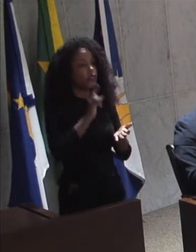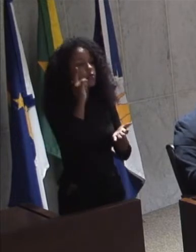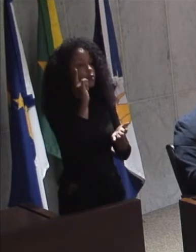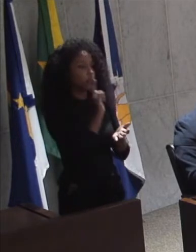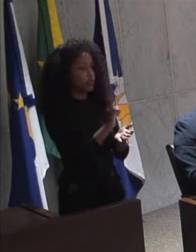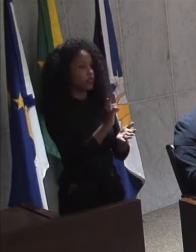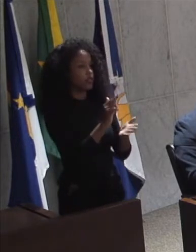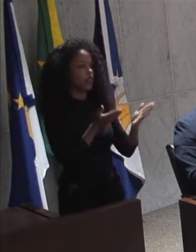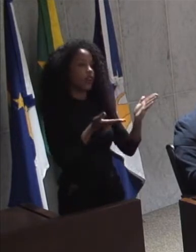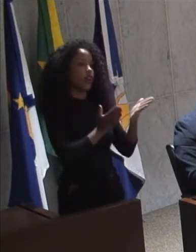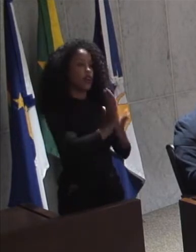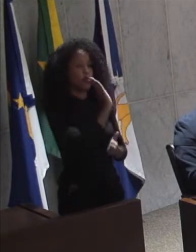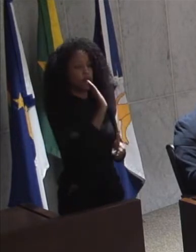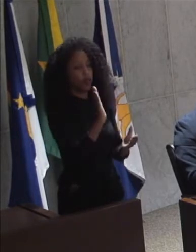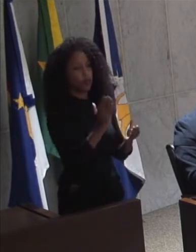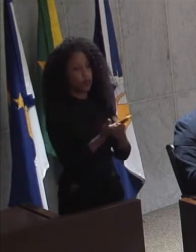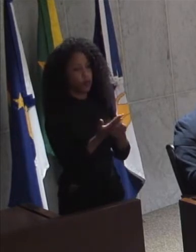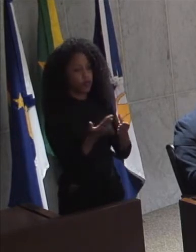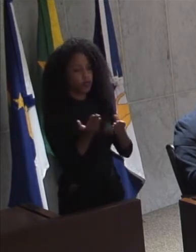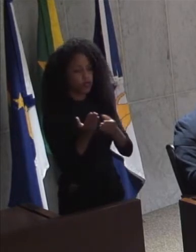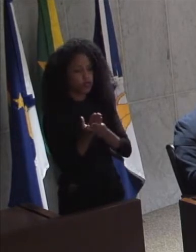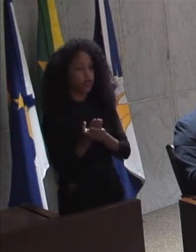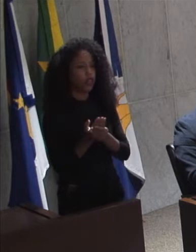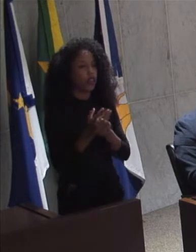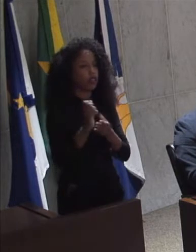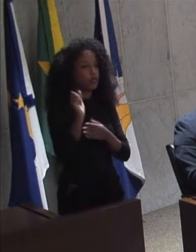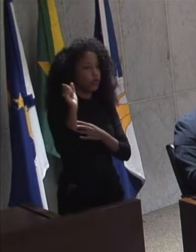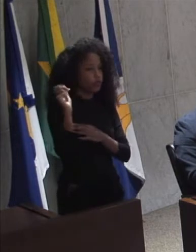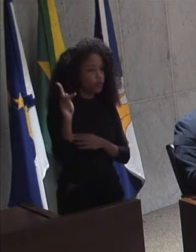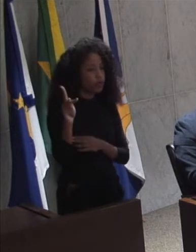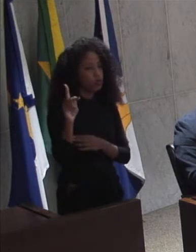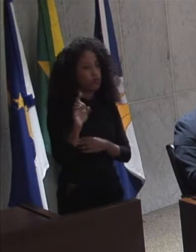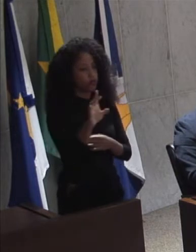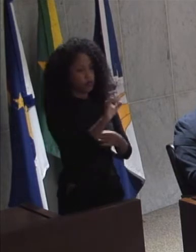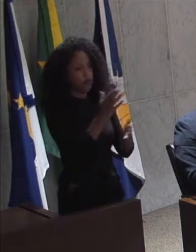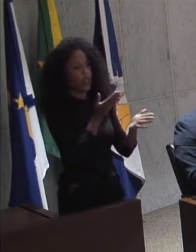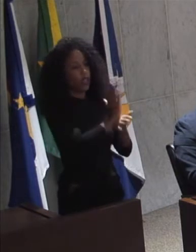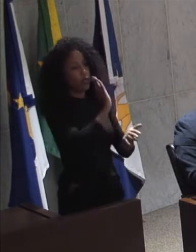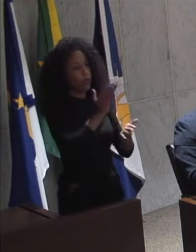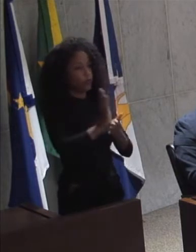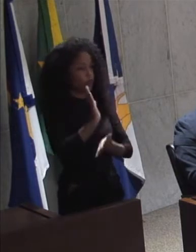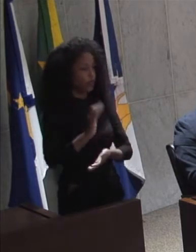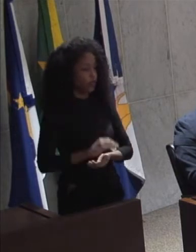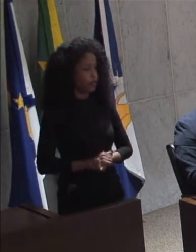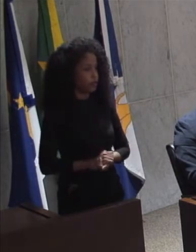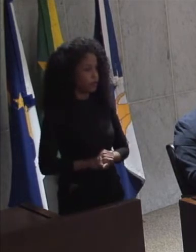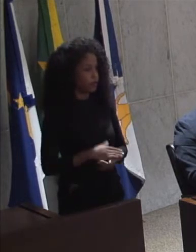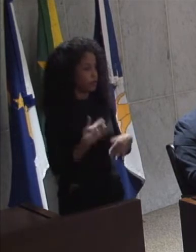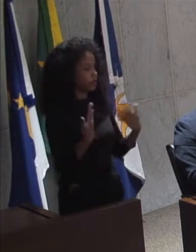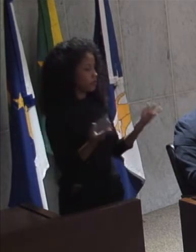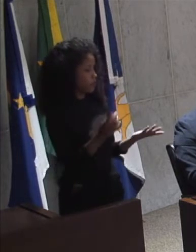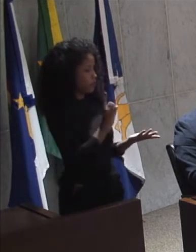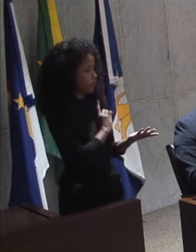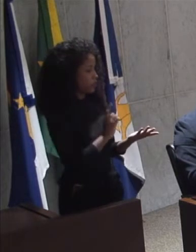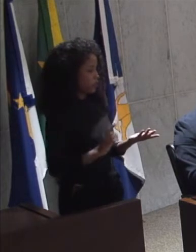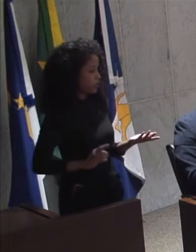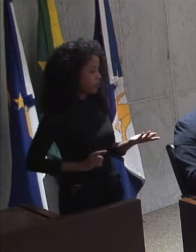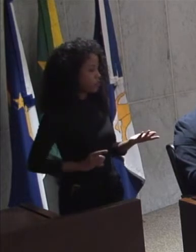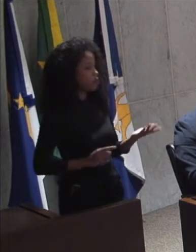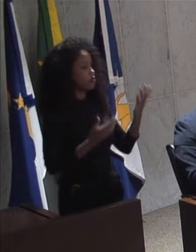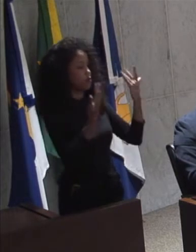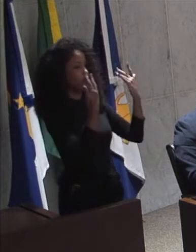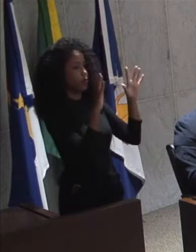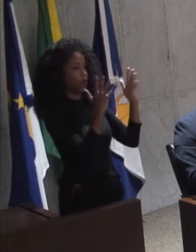aprovar os processos de aposentadoria do nosso povo e da nossa gente. Então, deputado Daniel,